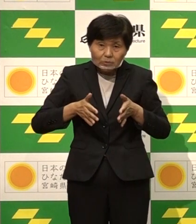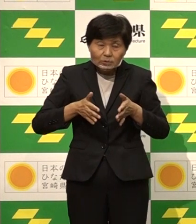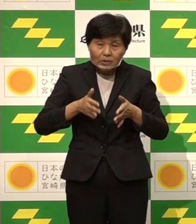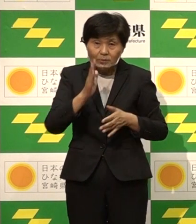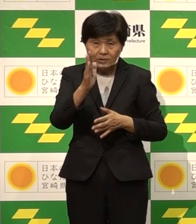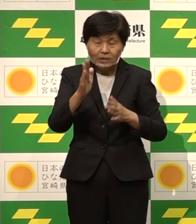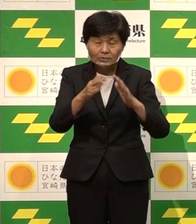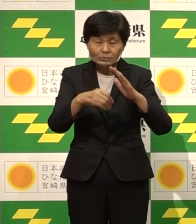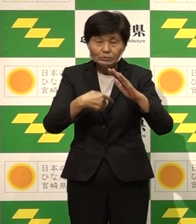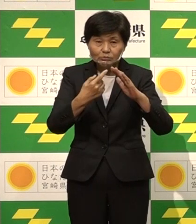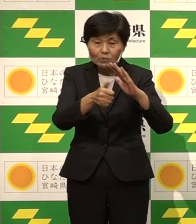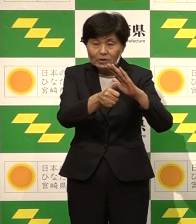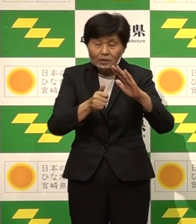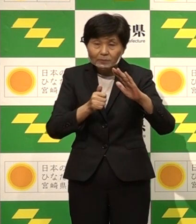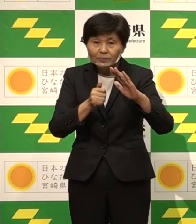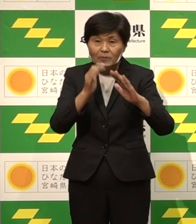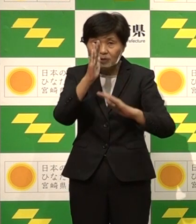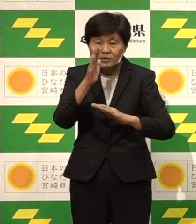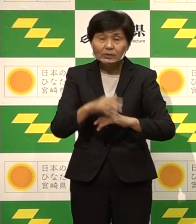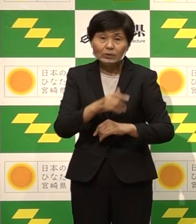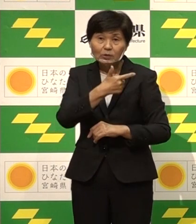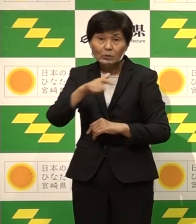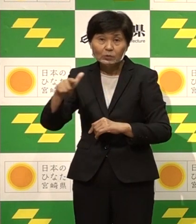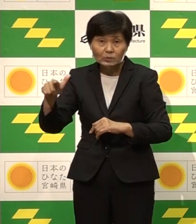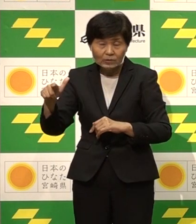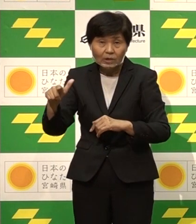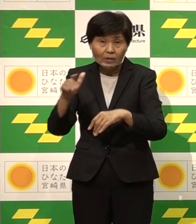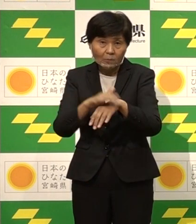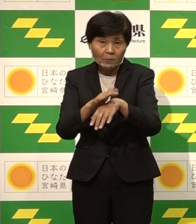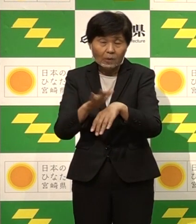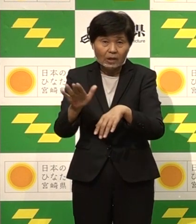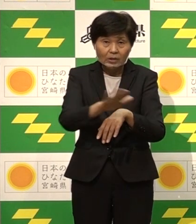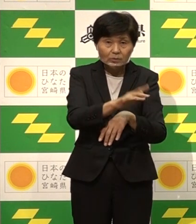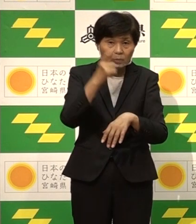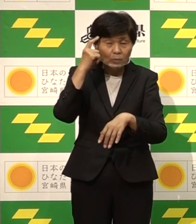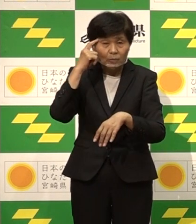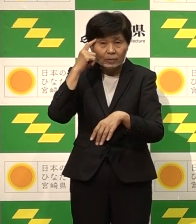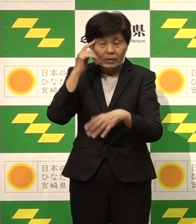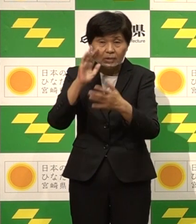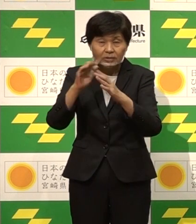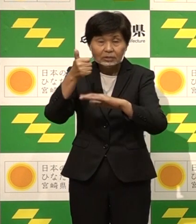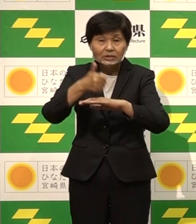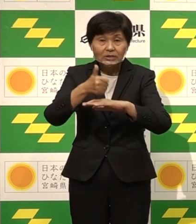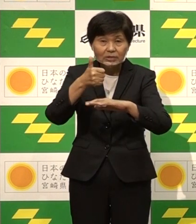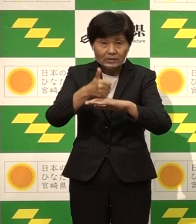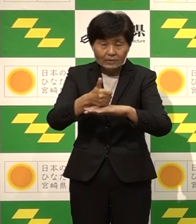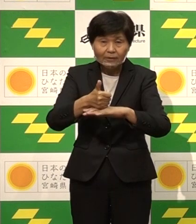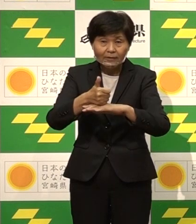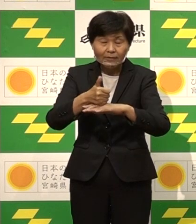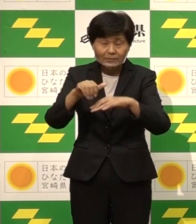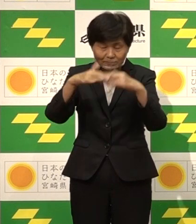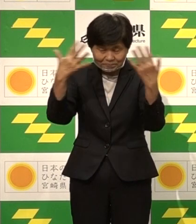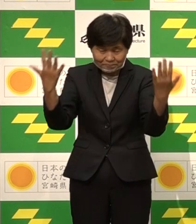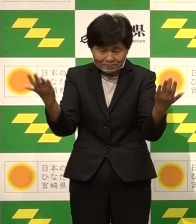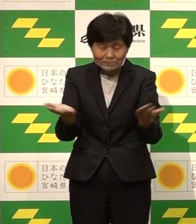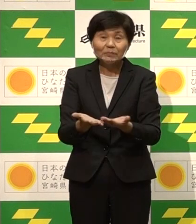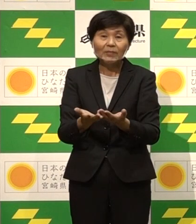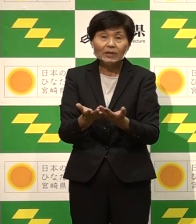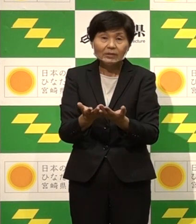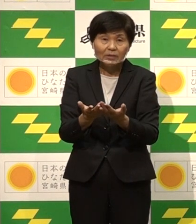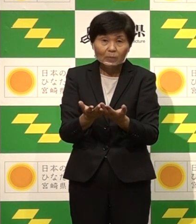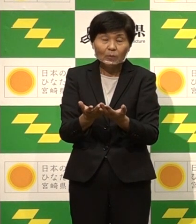とかいうことがあるかと思うんですけれども、知事が現状その、全てを、